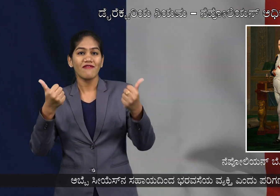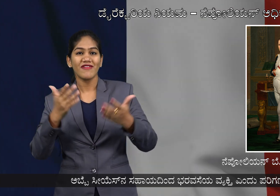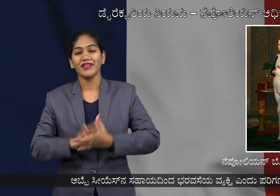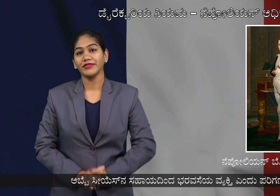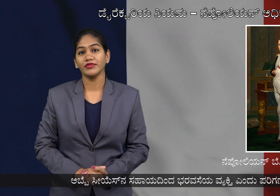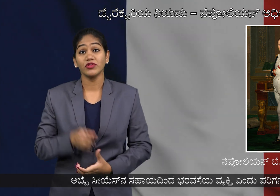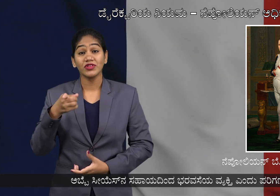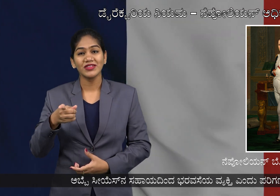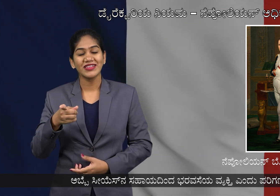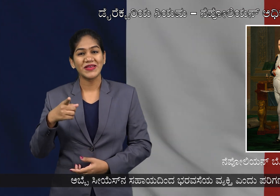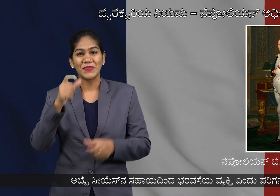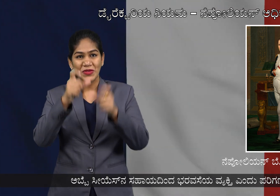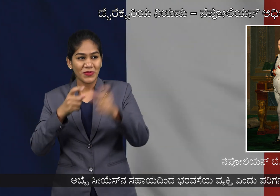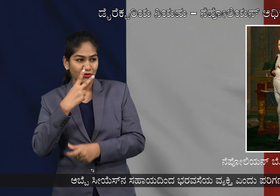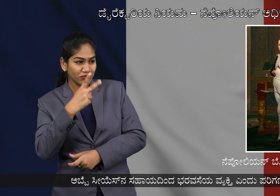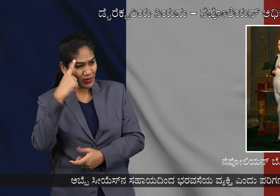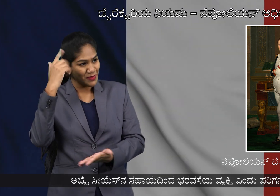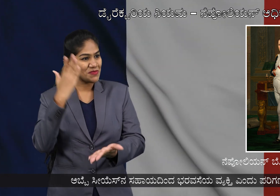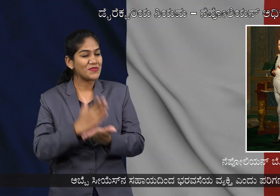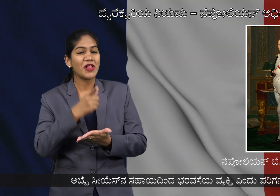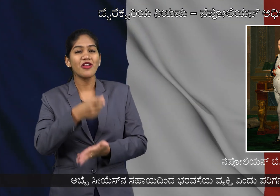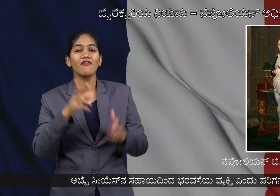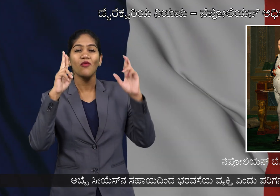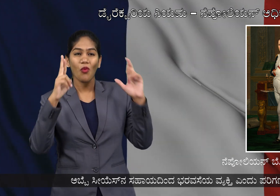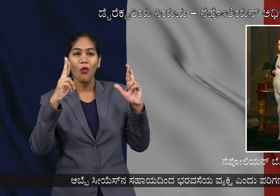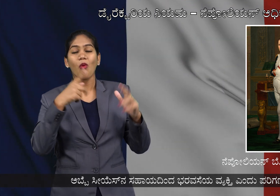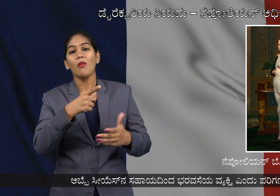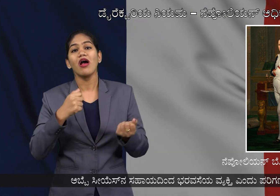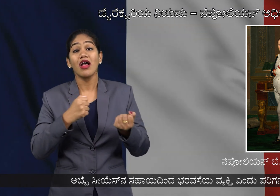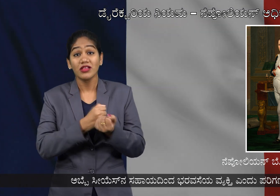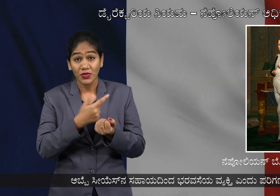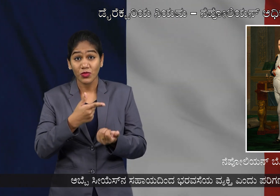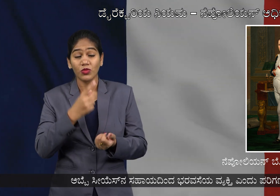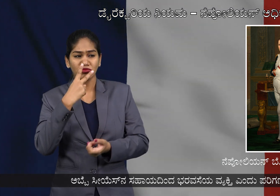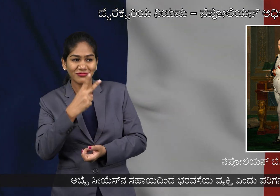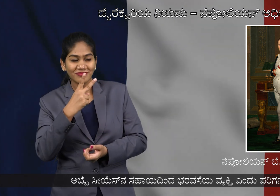ಸಹಾಯದಿಂದ ಭರವಸೆಯ ಶಕ್ತಿ ಎಂದು ಪರಿಗಣಿಸಲ್ಪಟ್ಟನು.